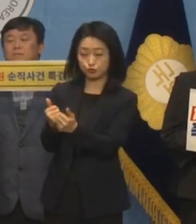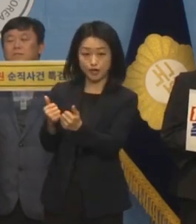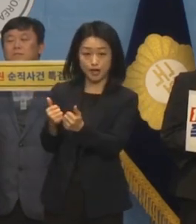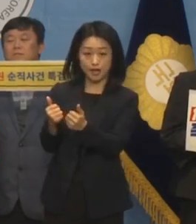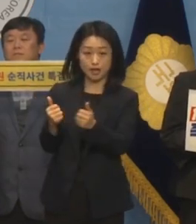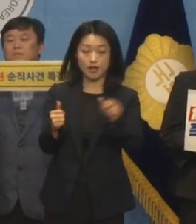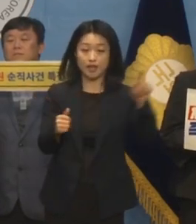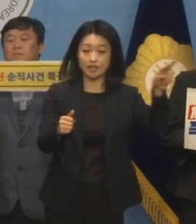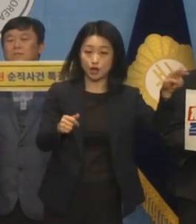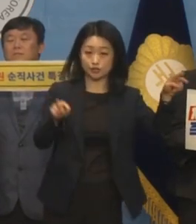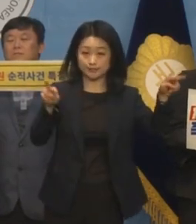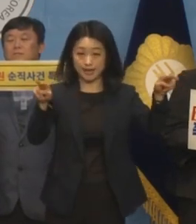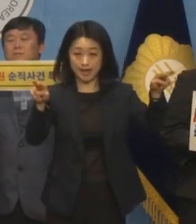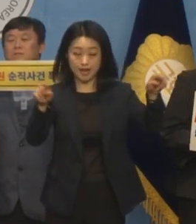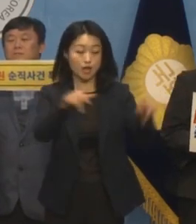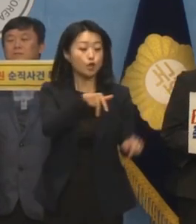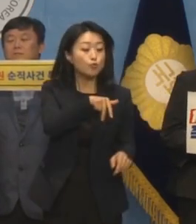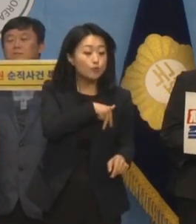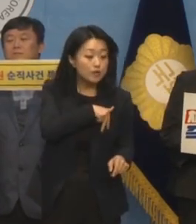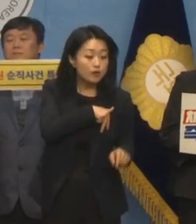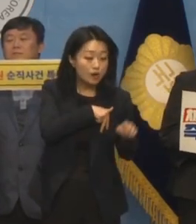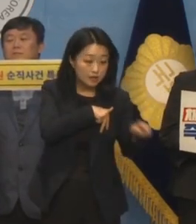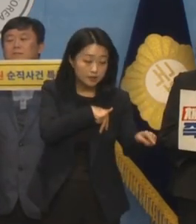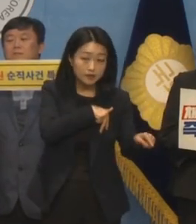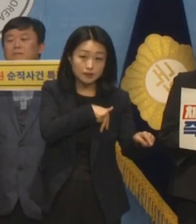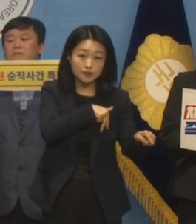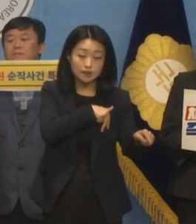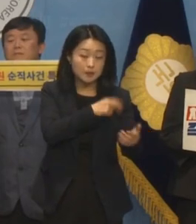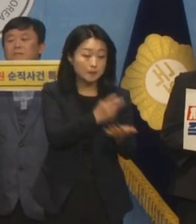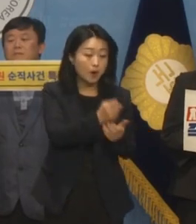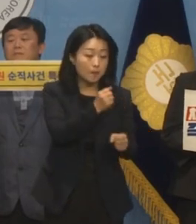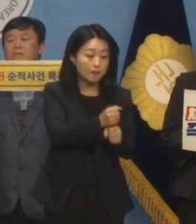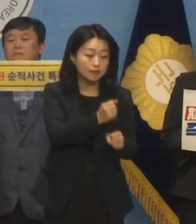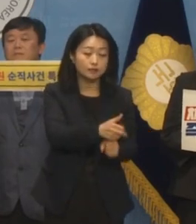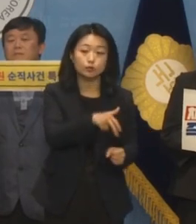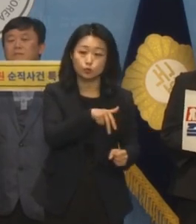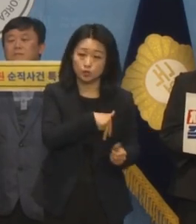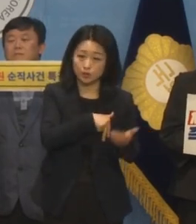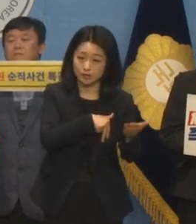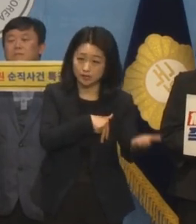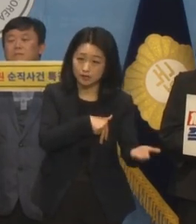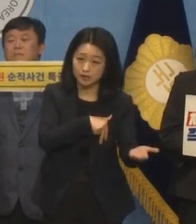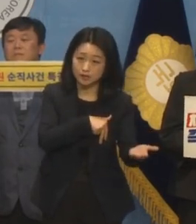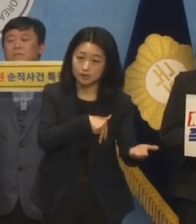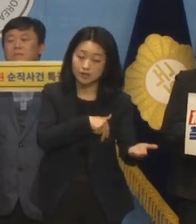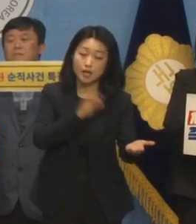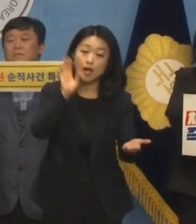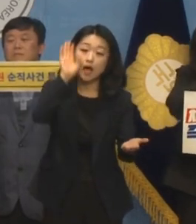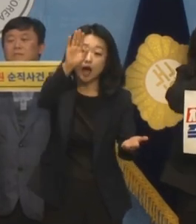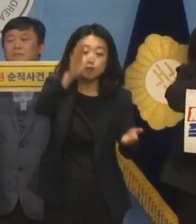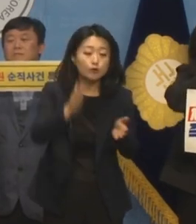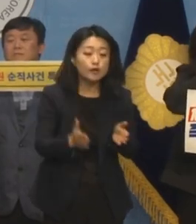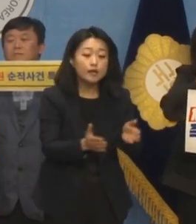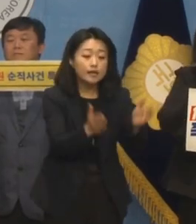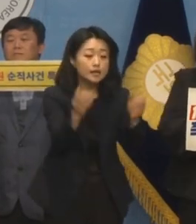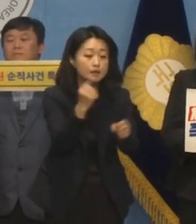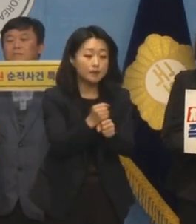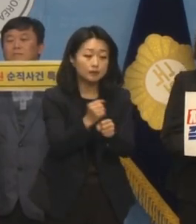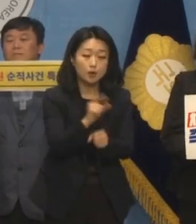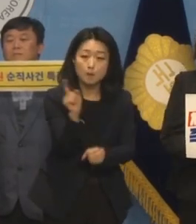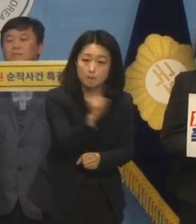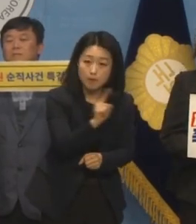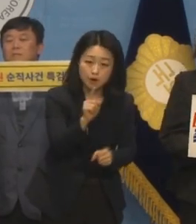되는 입법부의 일원입니다. 과연 국힘당의 길이 어떤 길을 만들고 있는지 다시